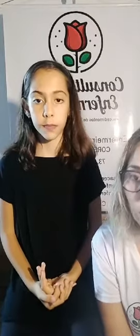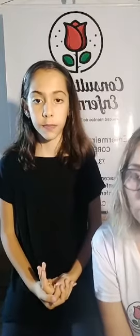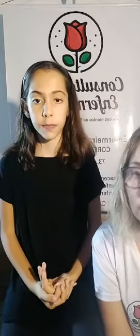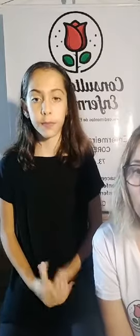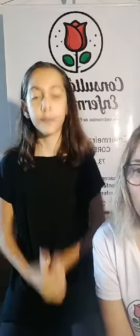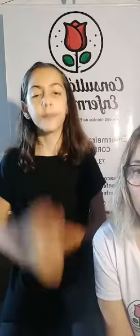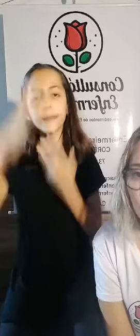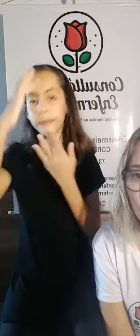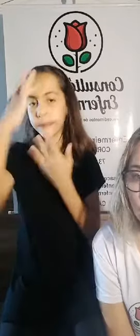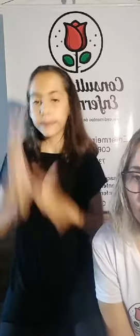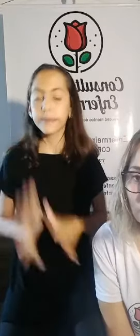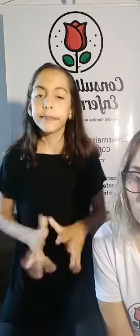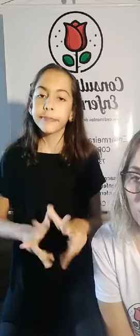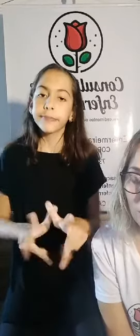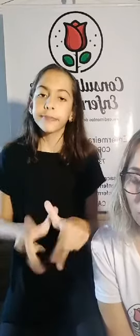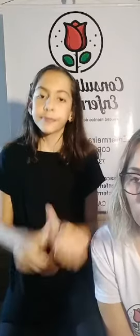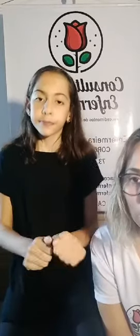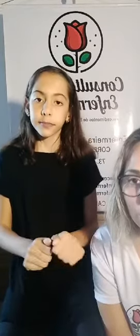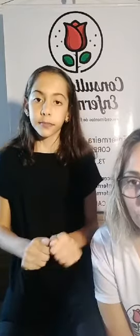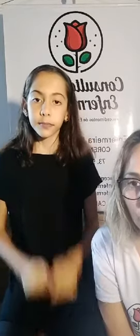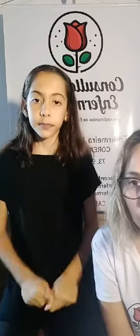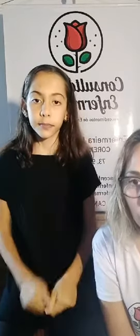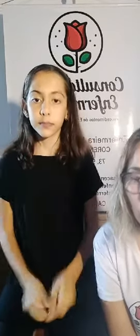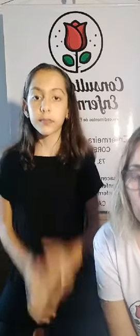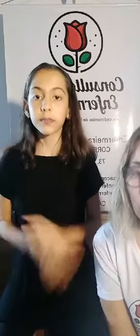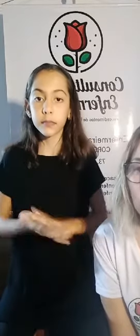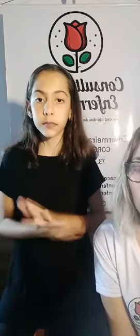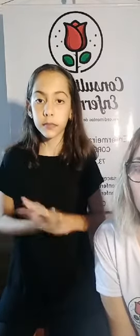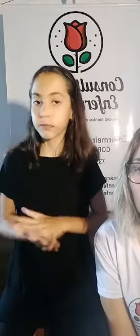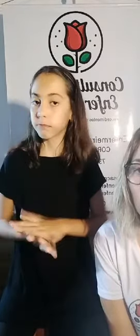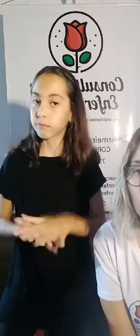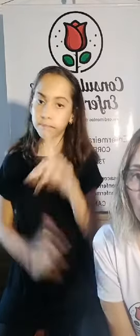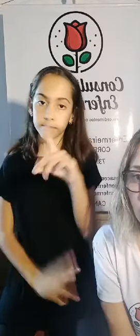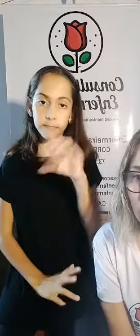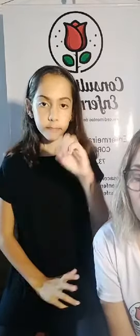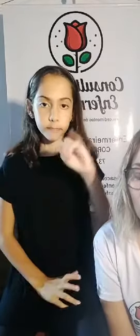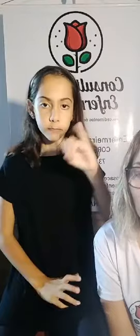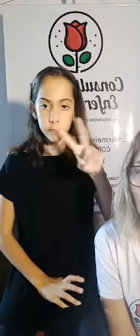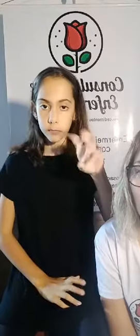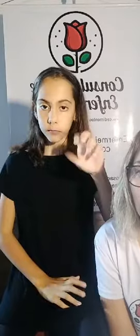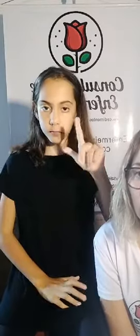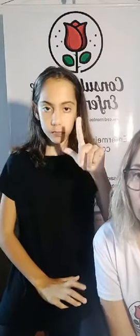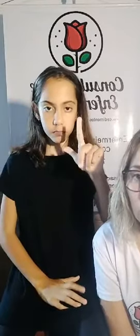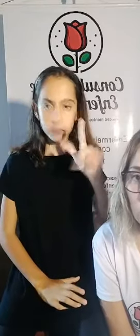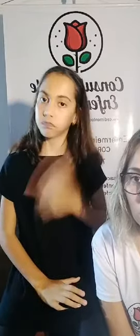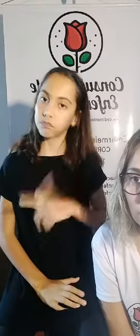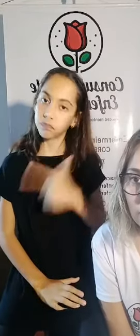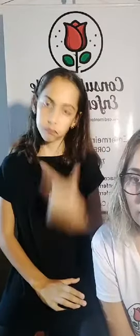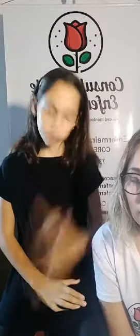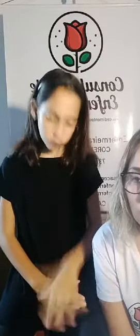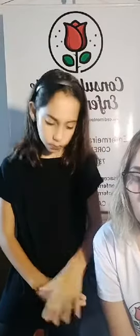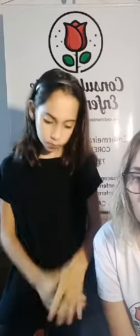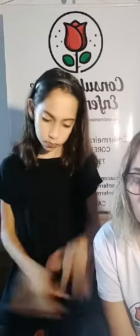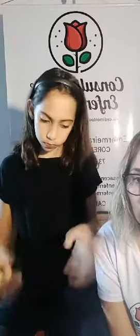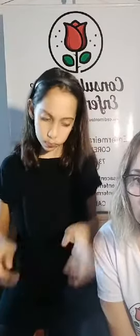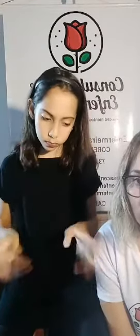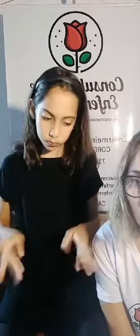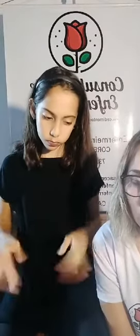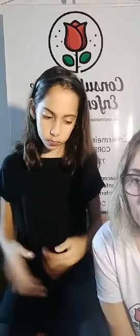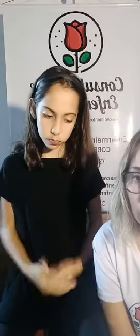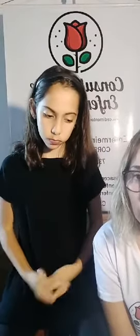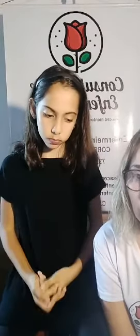apoio. Sem vocês nada disso seria possível. Somos muito gratas pelo acompanhamento de vocês aqui no nosso